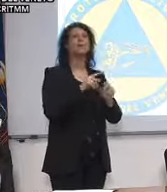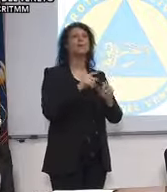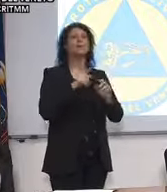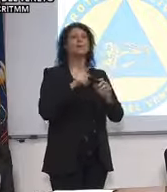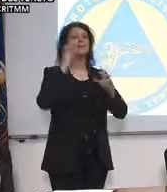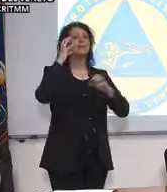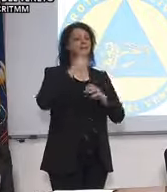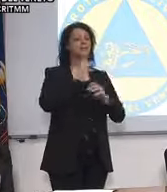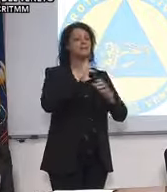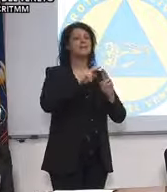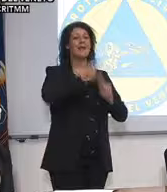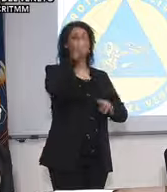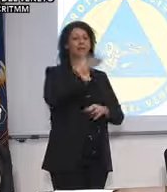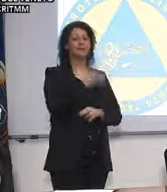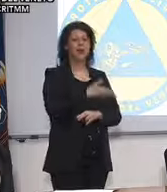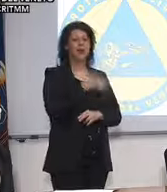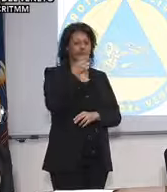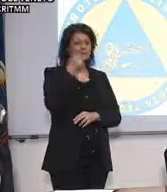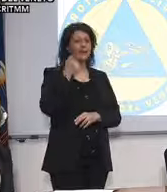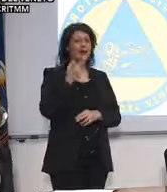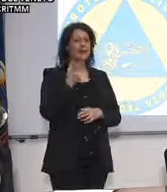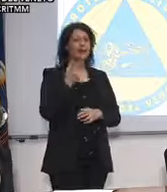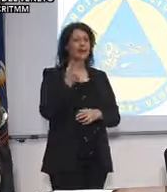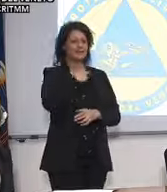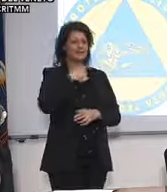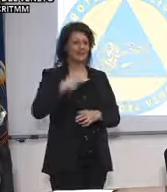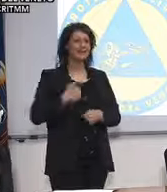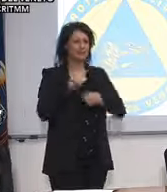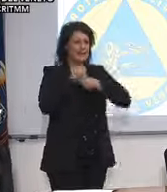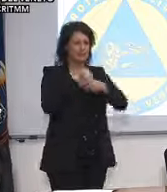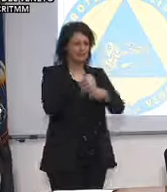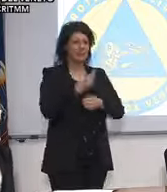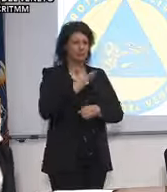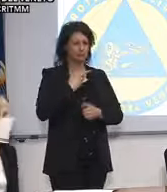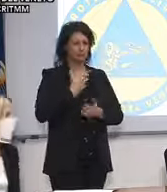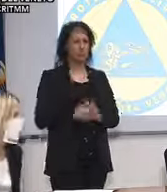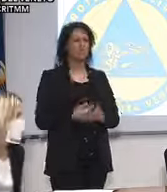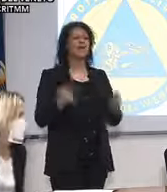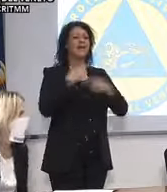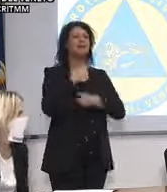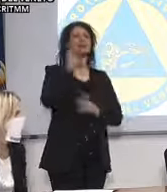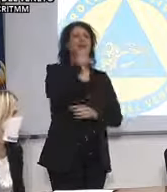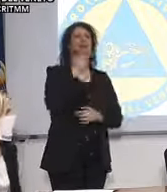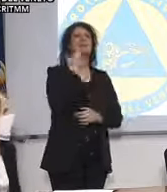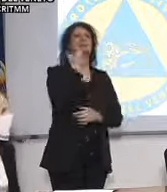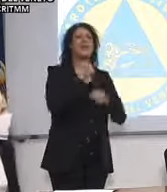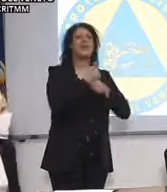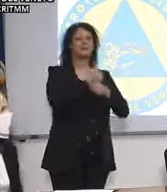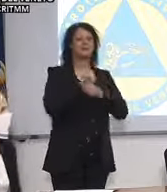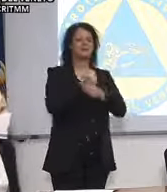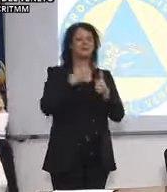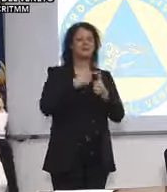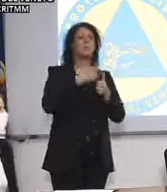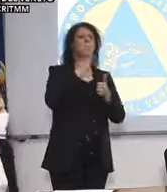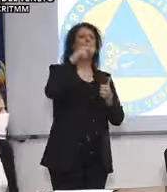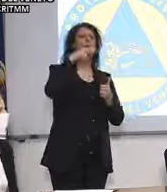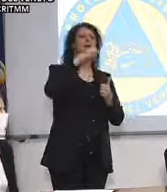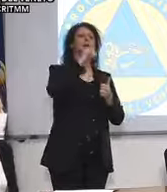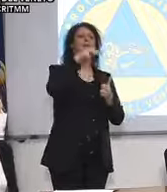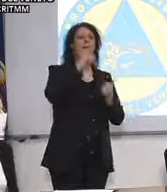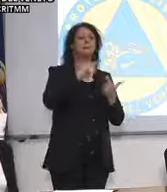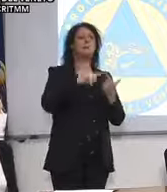Quindi i sindaci di fatto hanno due rappresentanti. Noi come regioni ne abbiamo tre: Bonaccini, Musumeci della Sicilia